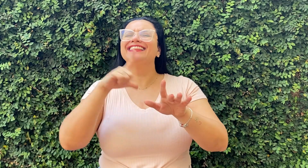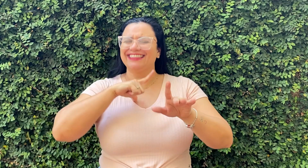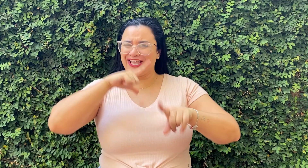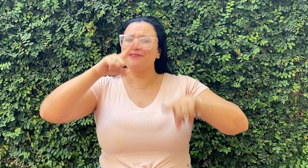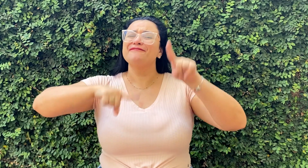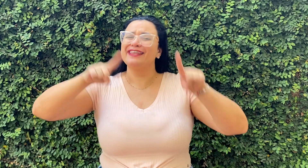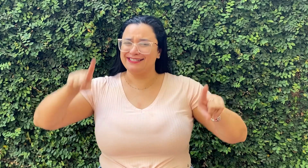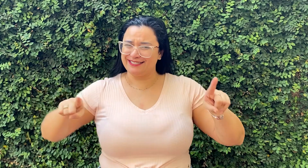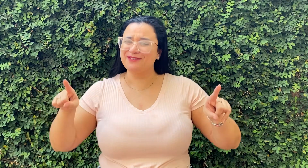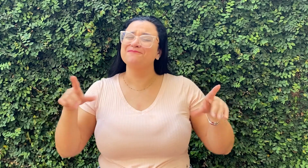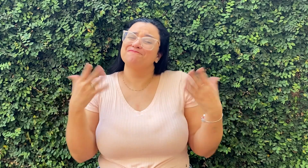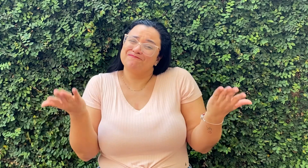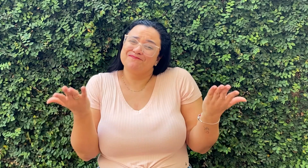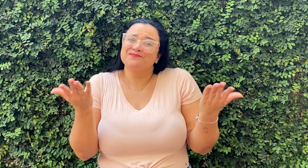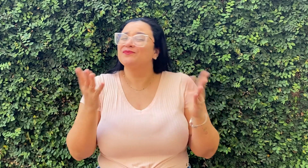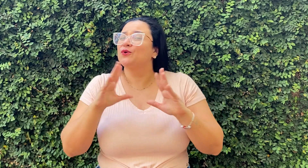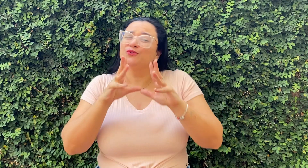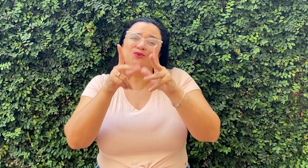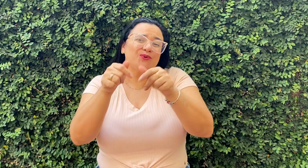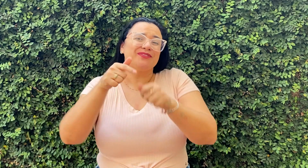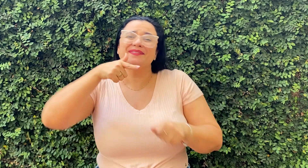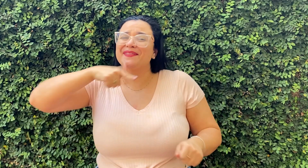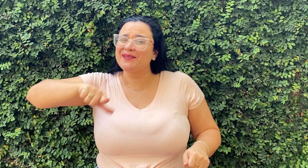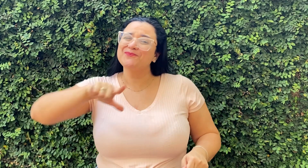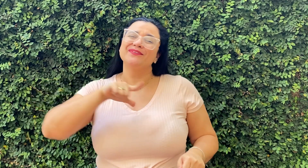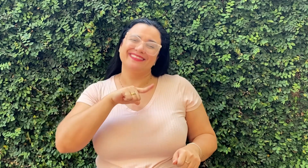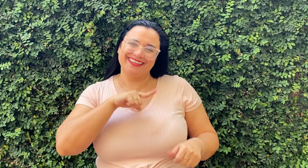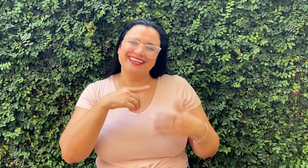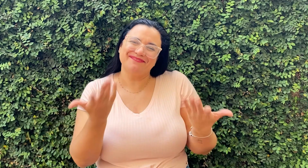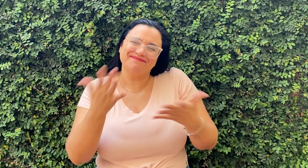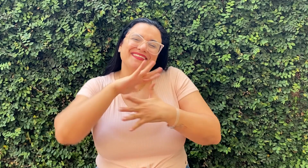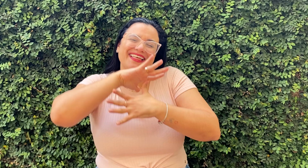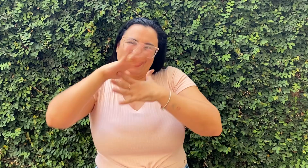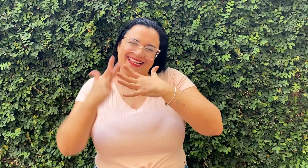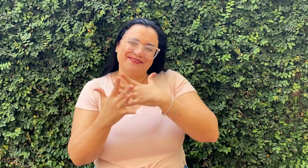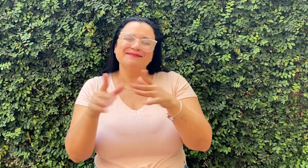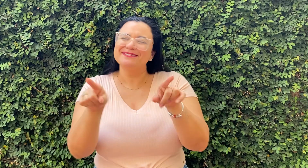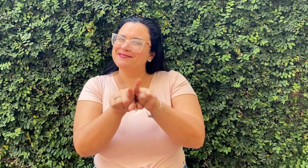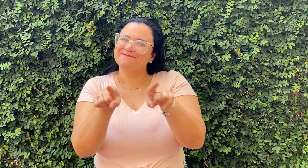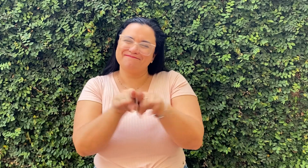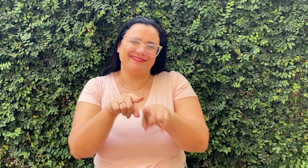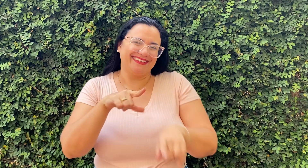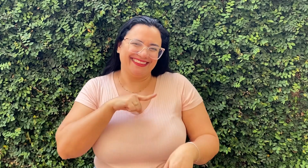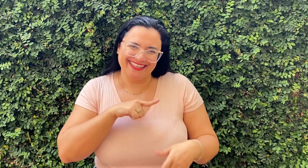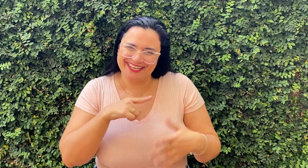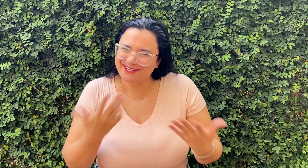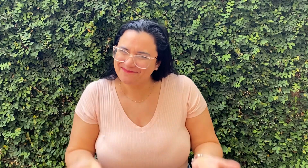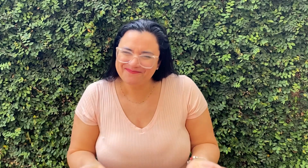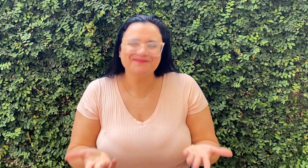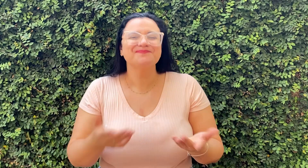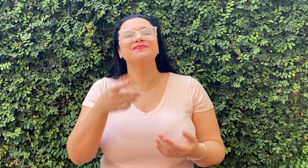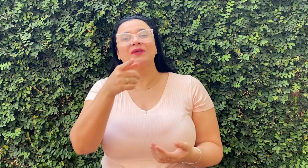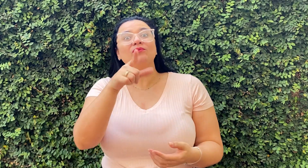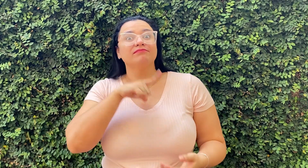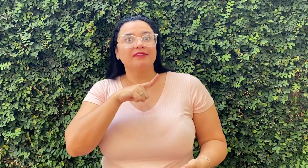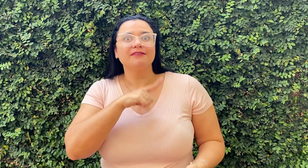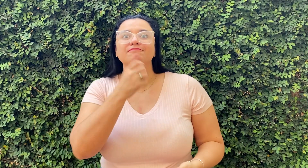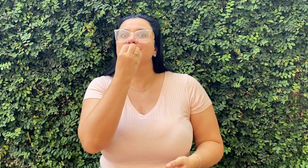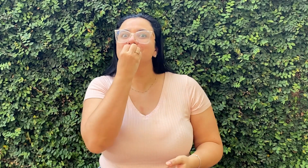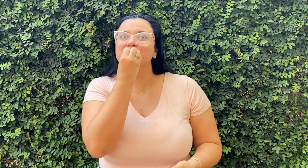Tem variação. Toda língua tem variação. Então, a Libras também tem. Então, nós temos